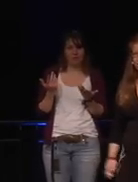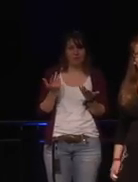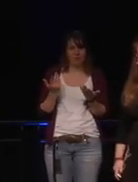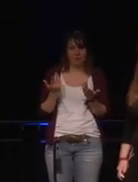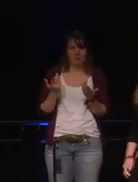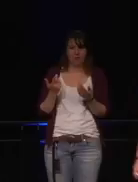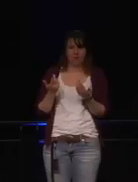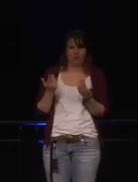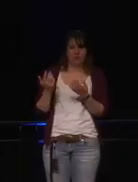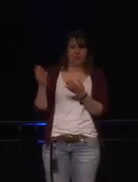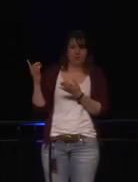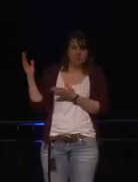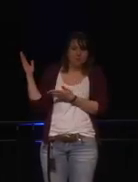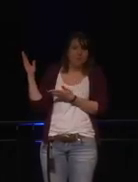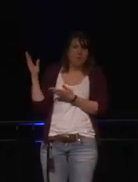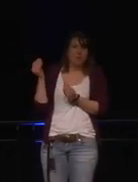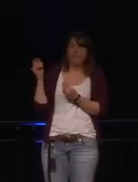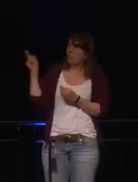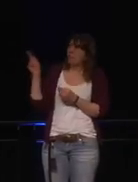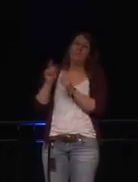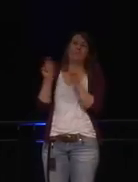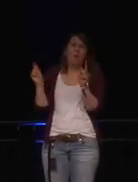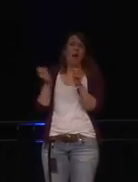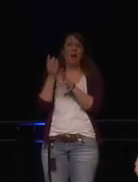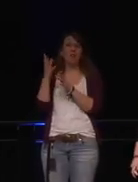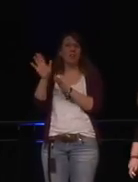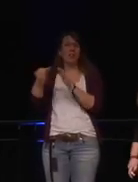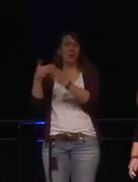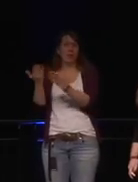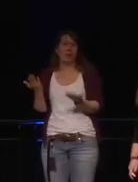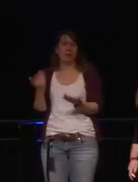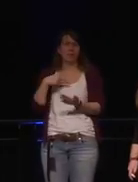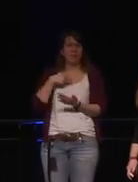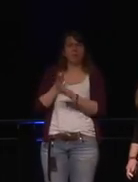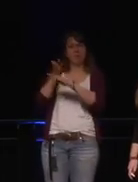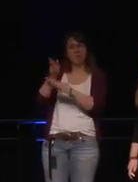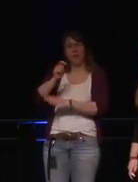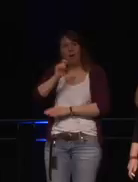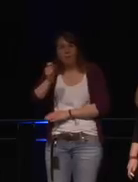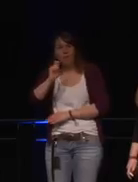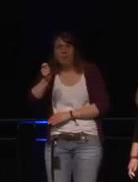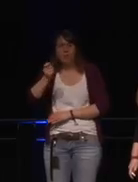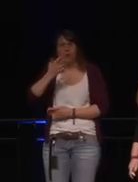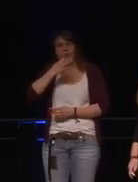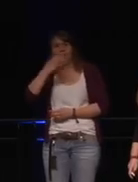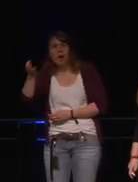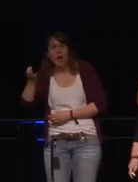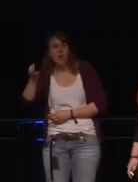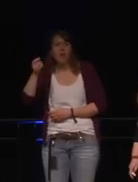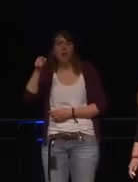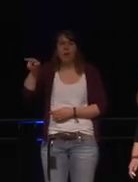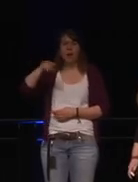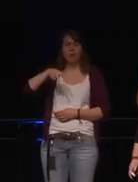la cosa es que la privacidad por diseño y default son cosas que hacen los productores.